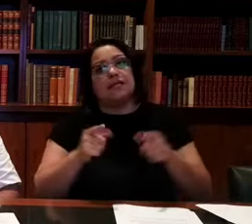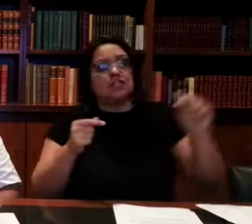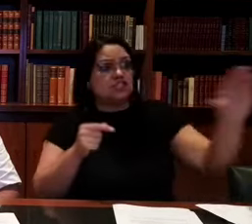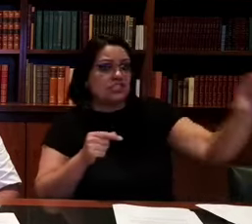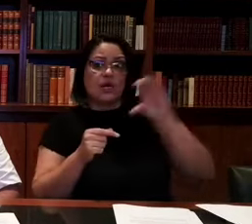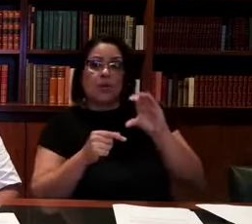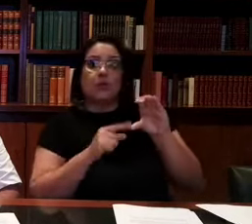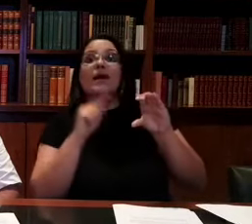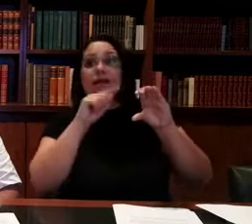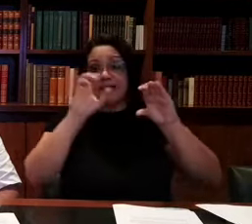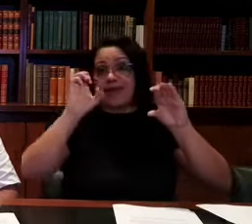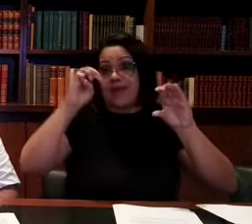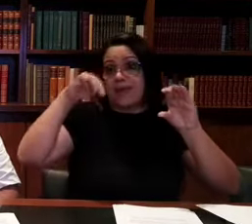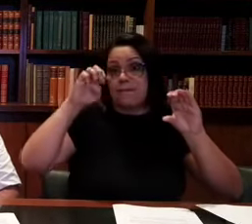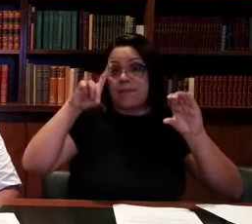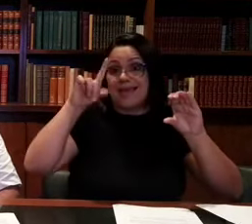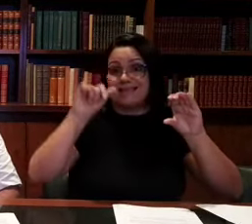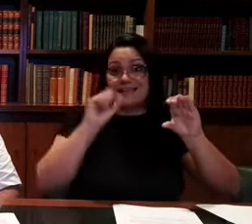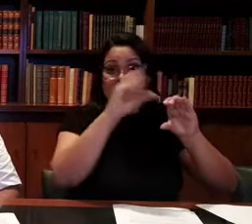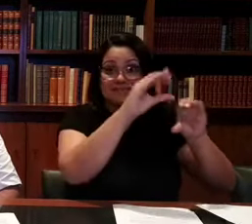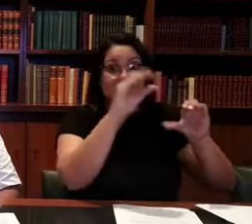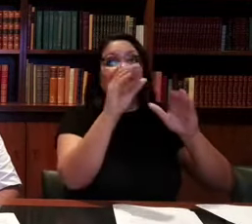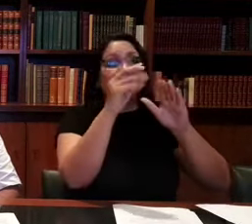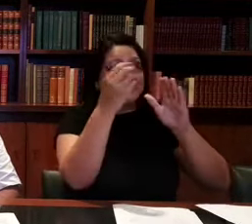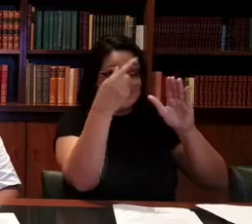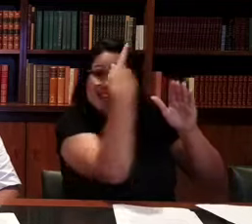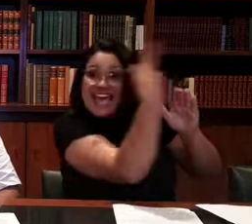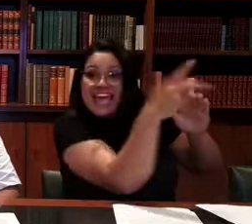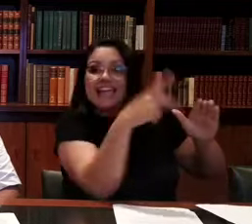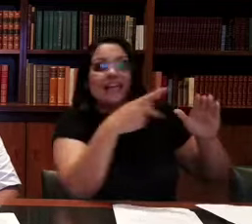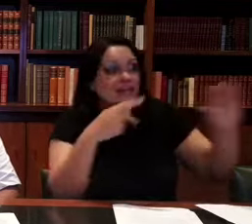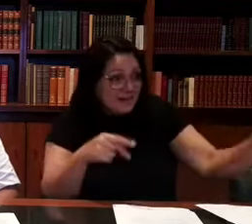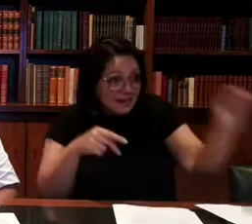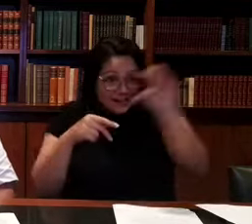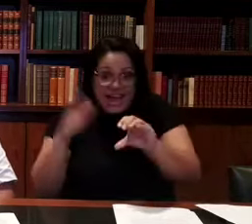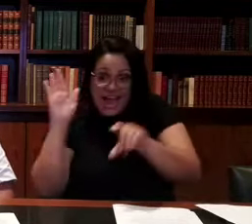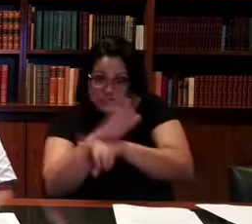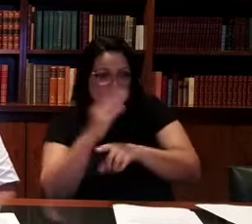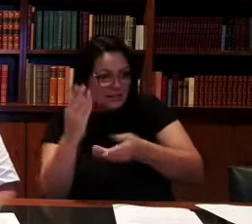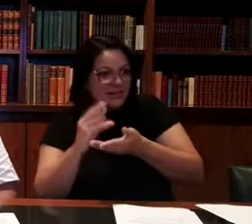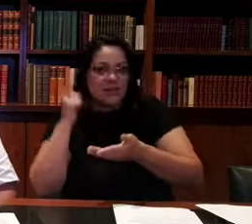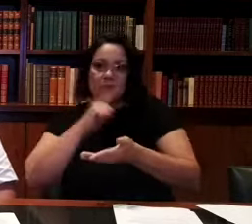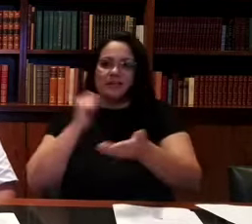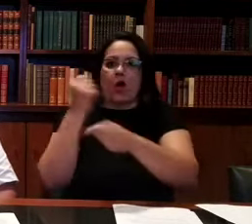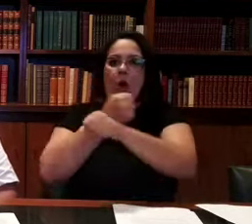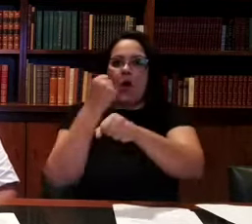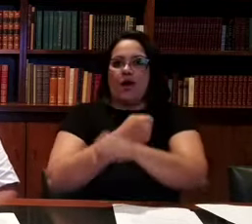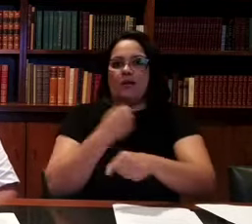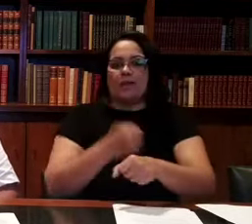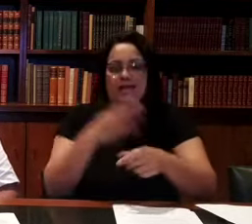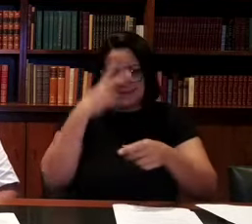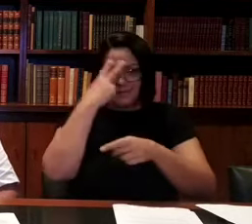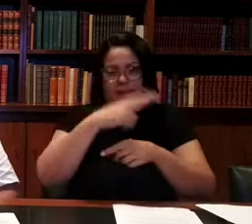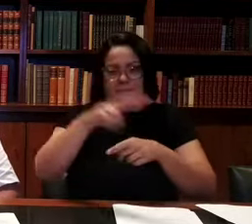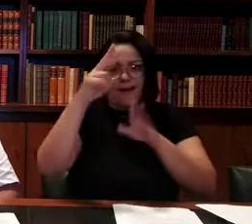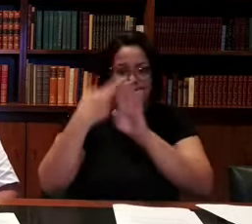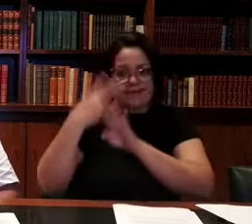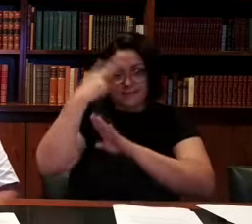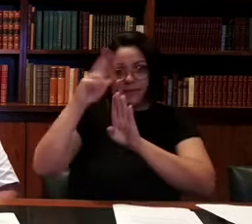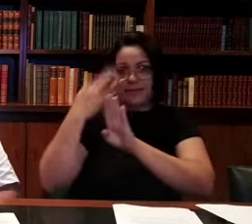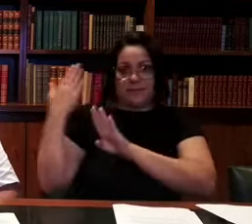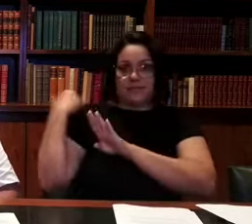recursos que estão botando em menos estão nos ajudando bastante com emendas para quem te leva as obras para a ponta da língua e as duas últimas semanas são semanas a gente